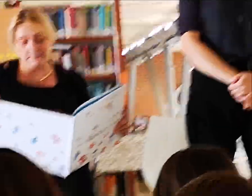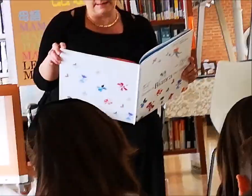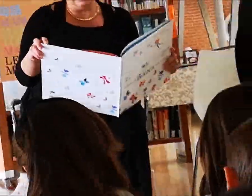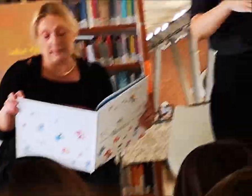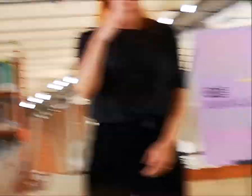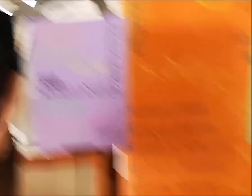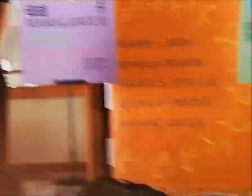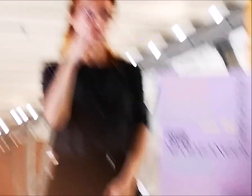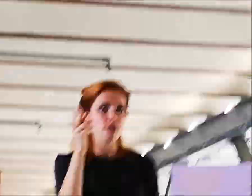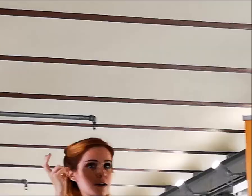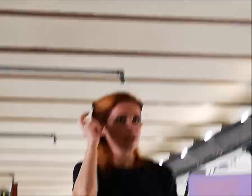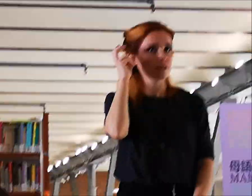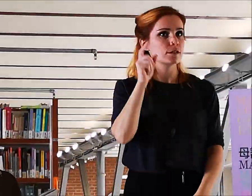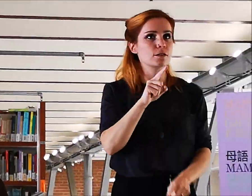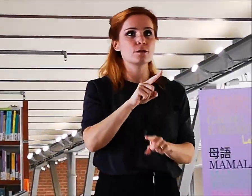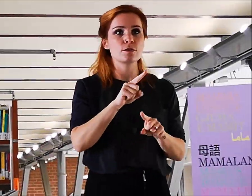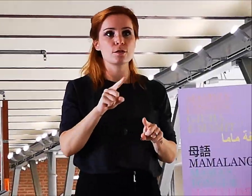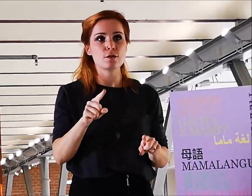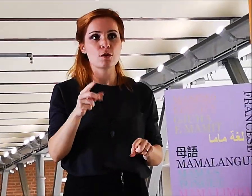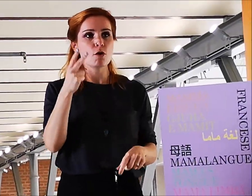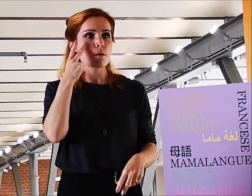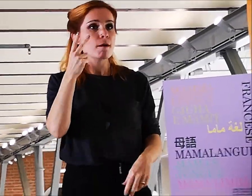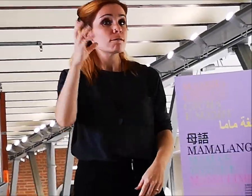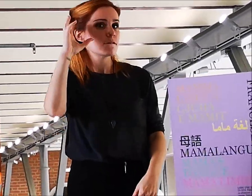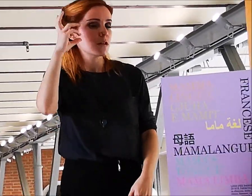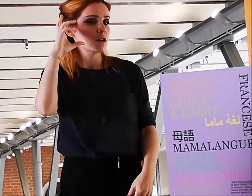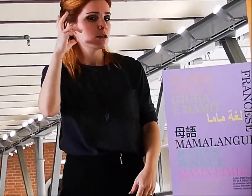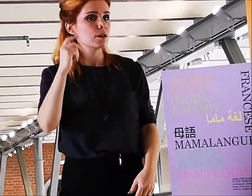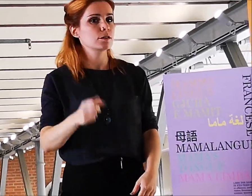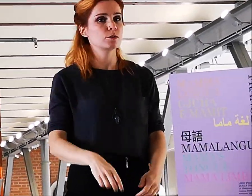Bianca non li sente, ma vede i suoni.